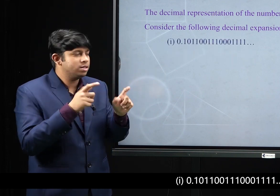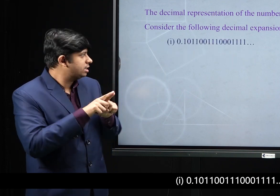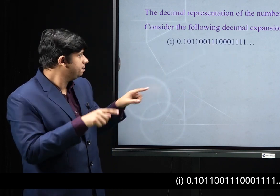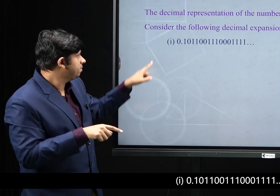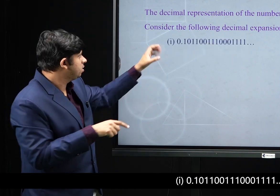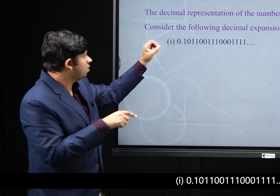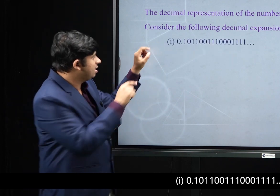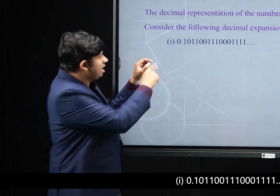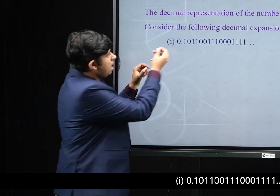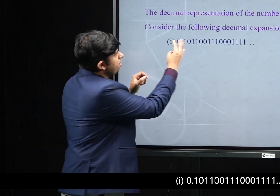0.10110011001111